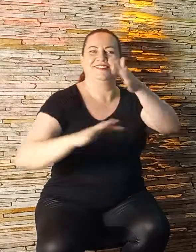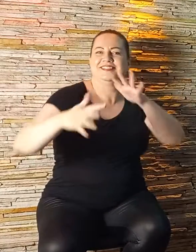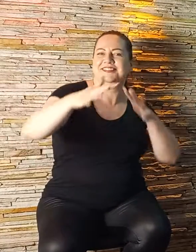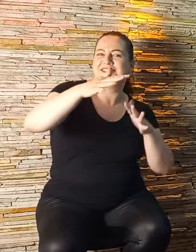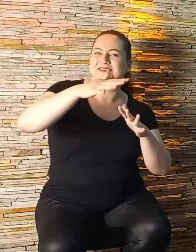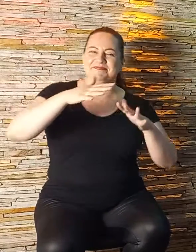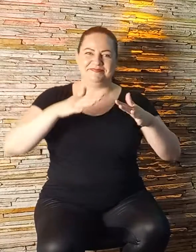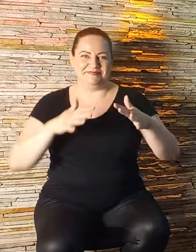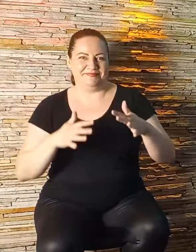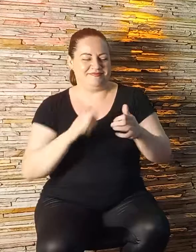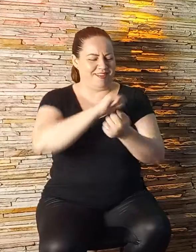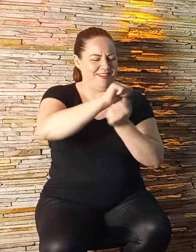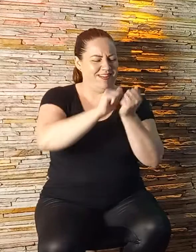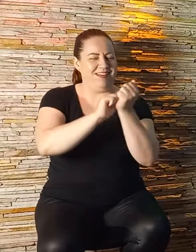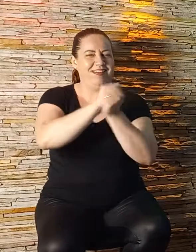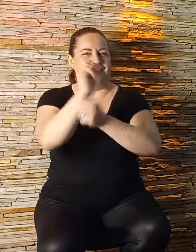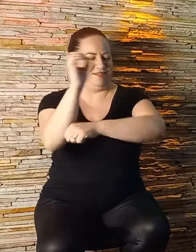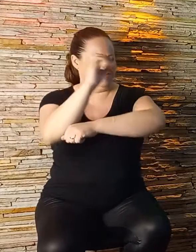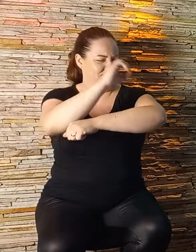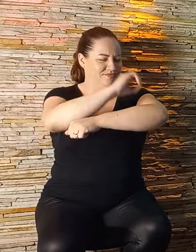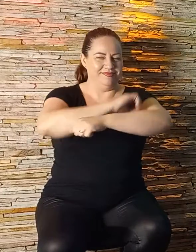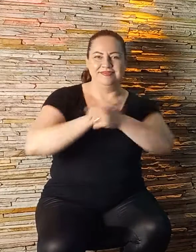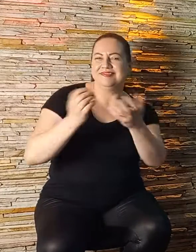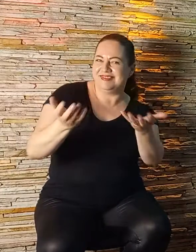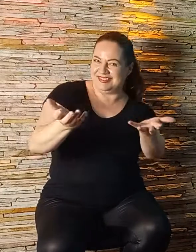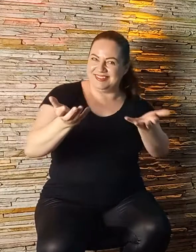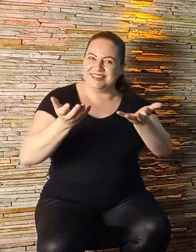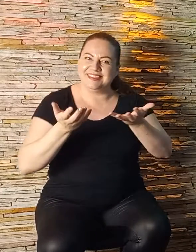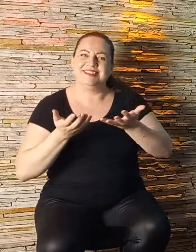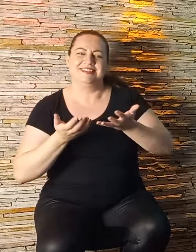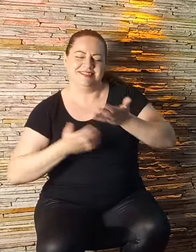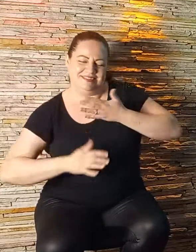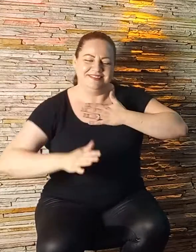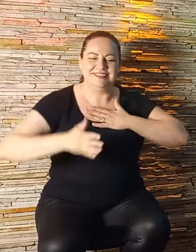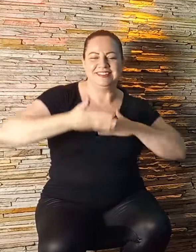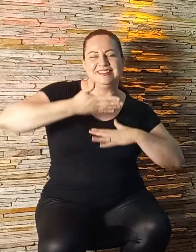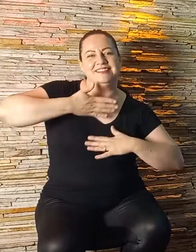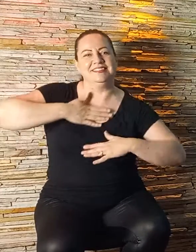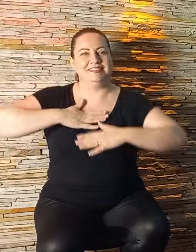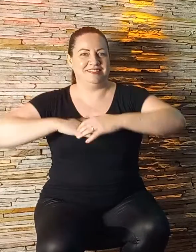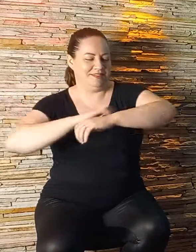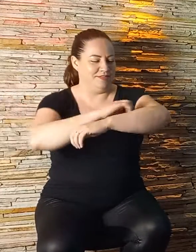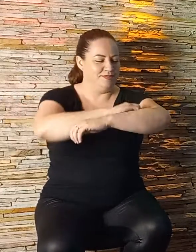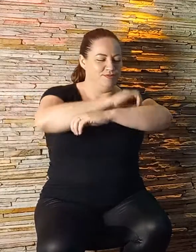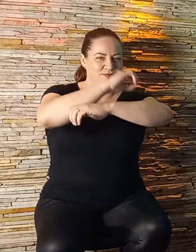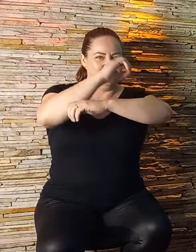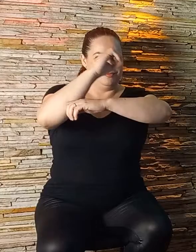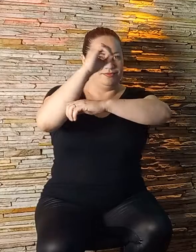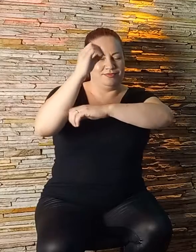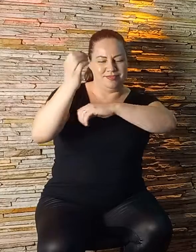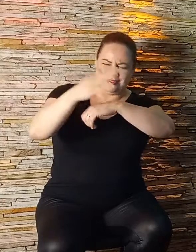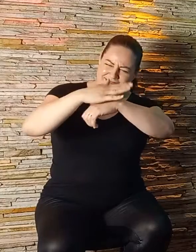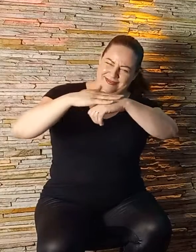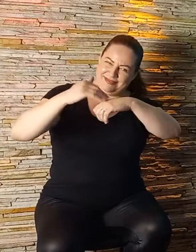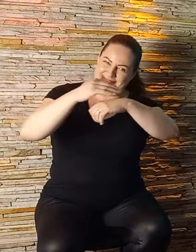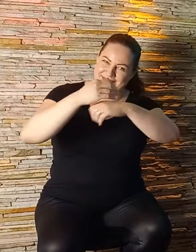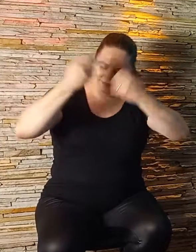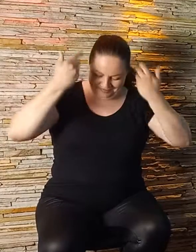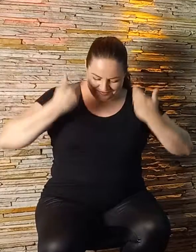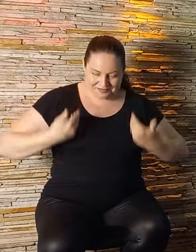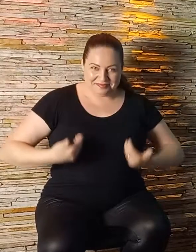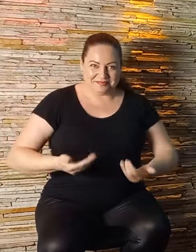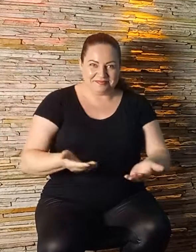quero ver se vai primeiro despejando fim do dia você que eu vou querer tem devagarinho até o dia amanhecer você vai me dar todo carinho